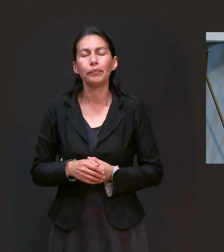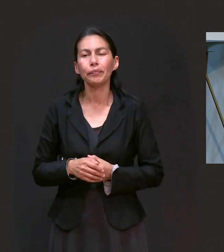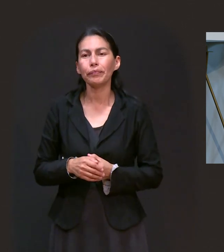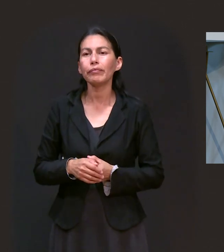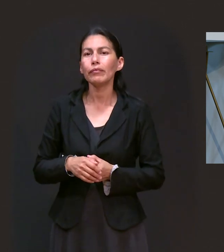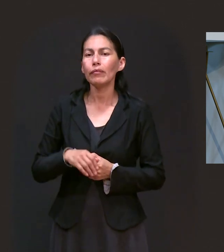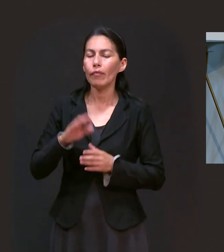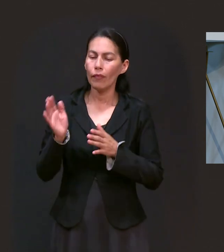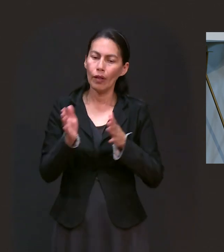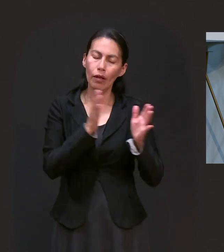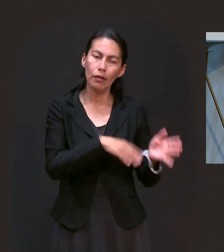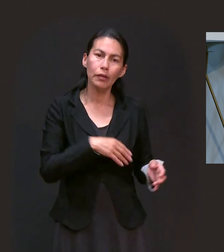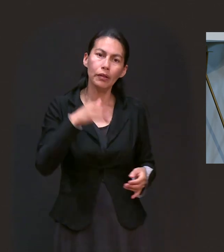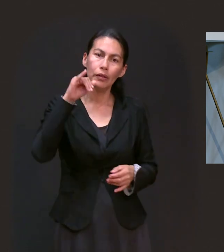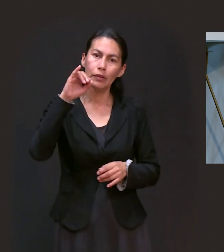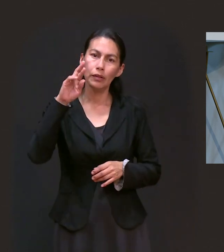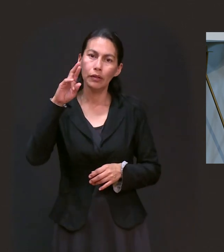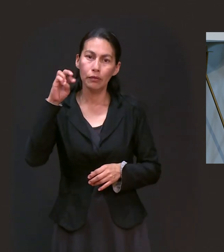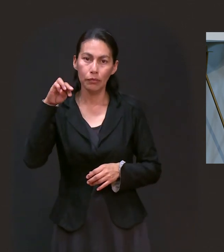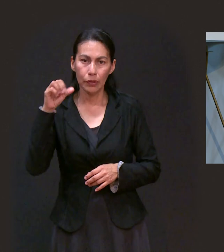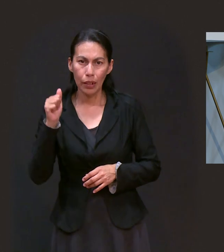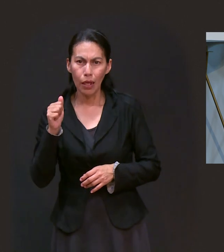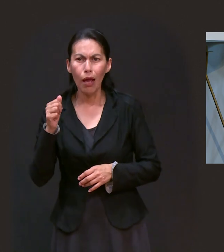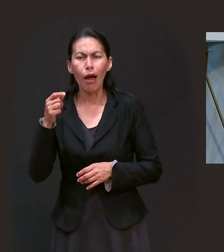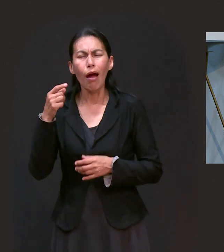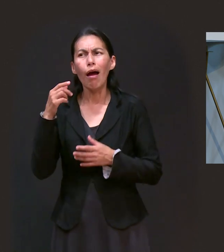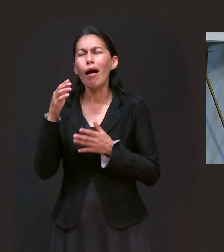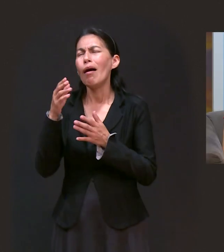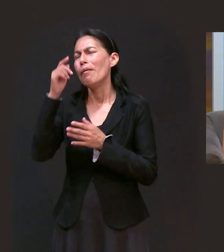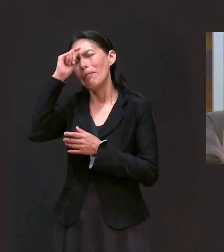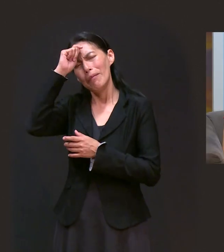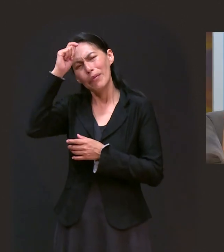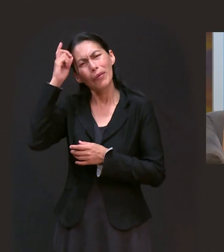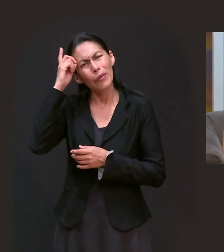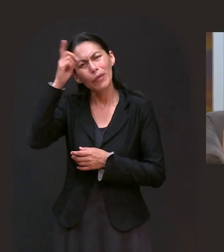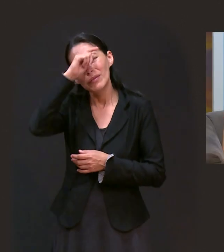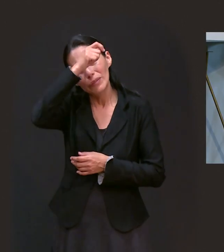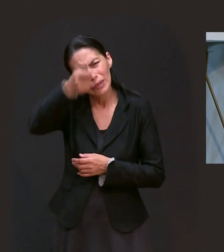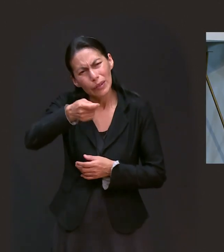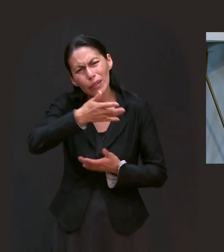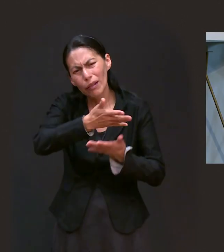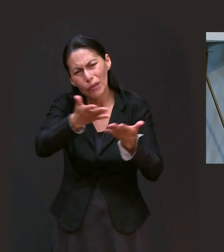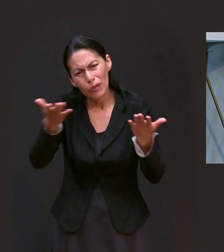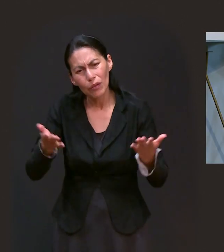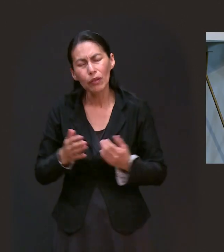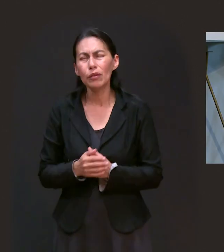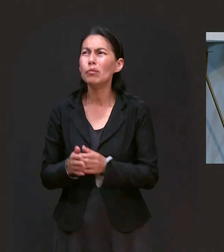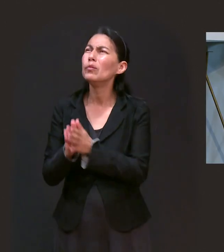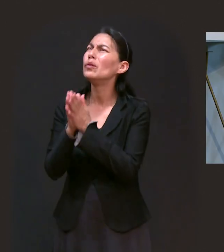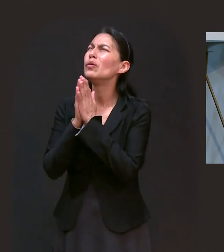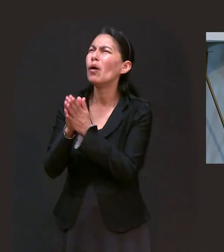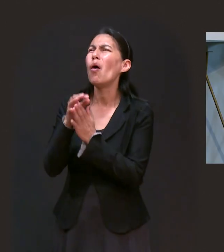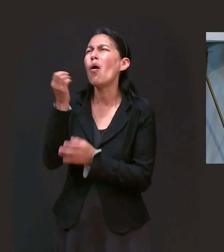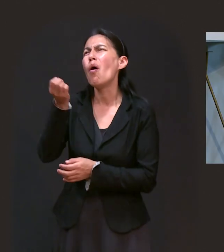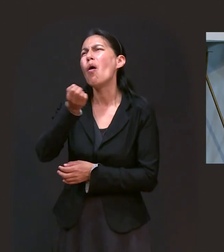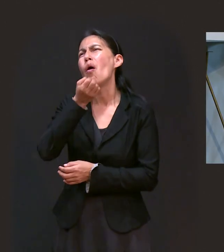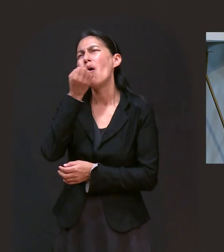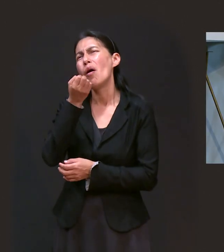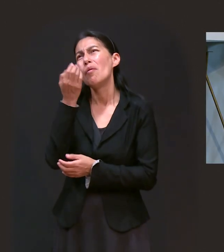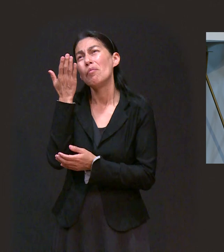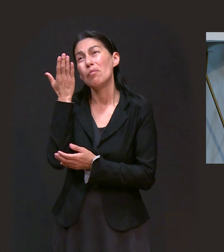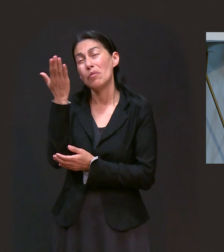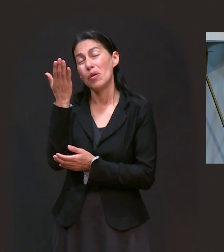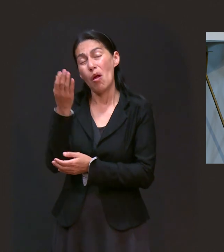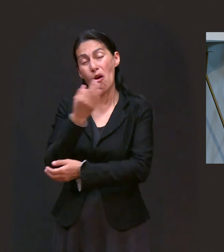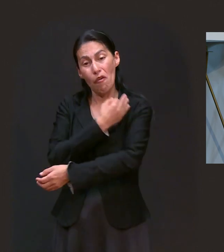marta godoy buenas noches soy de esmeraldas ecuador bendiciones para todos y duración por mi familia